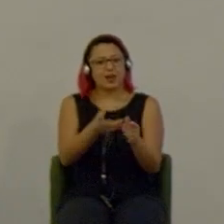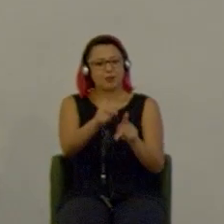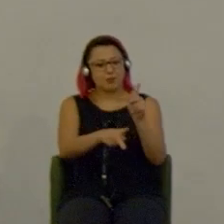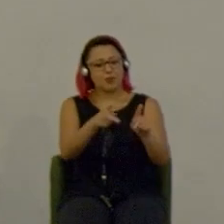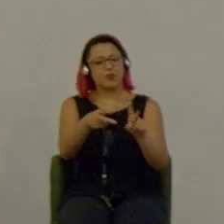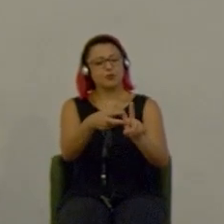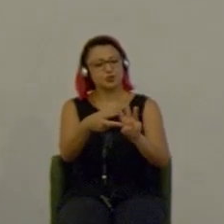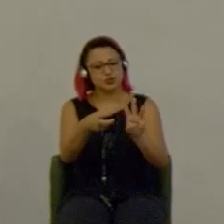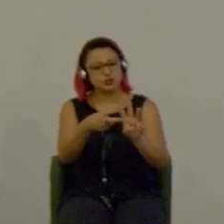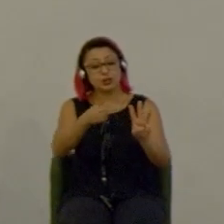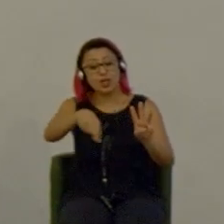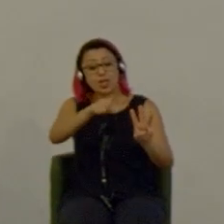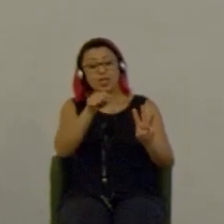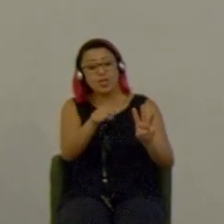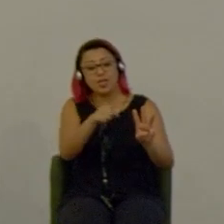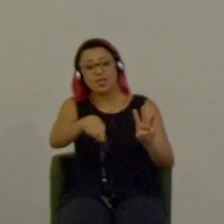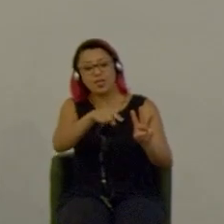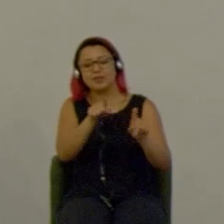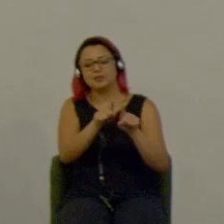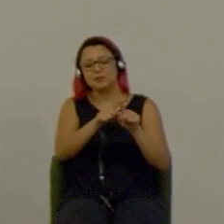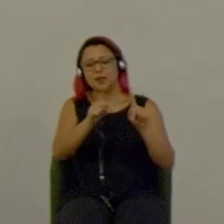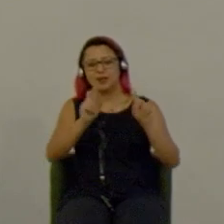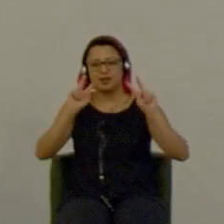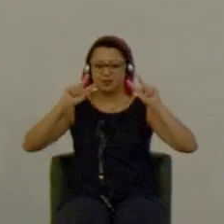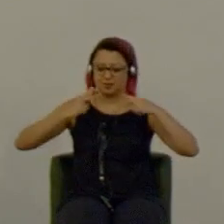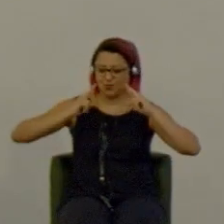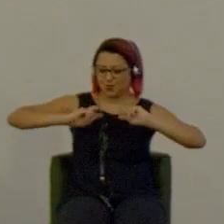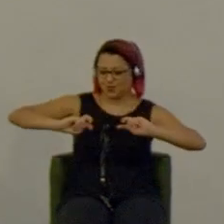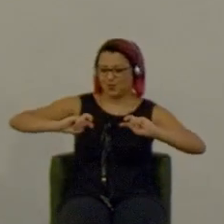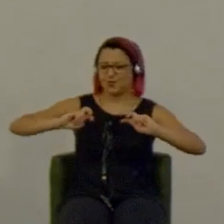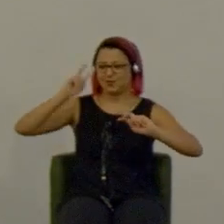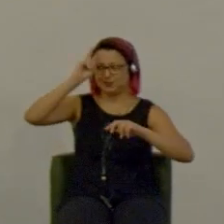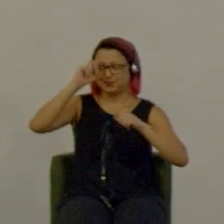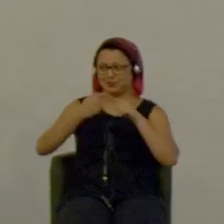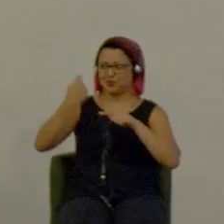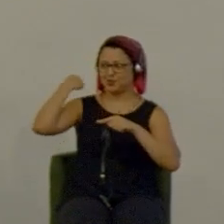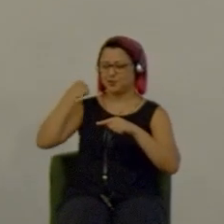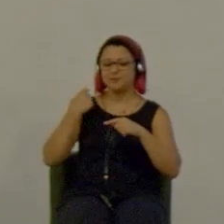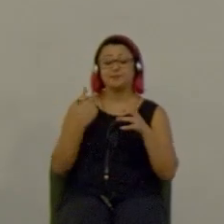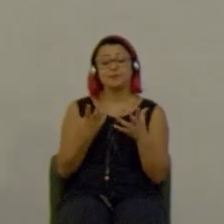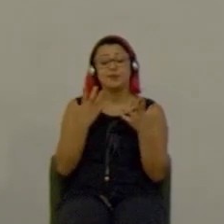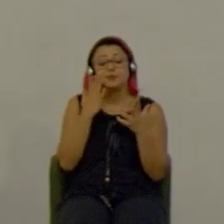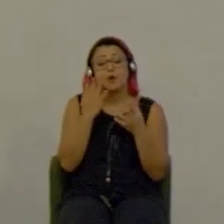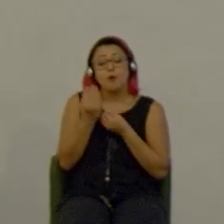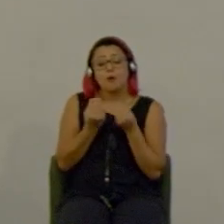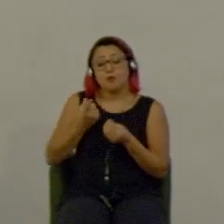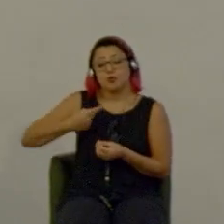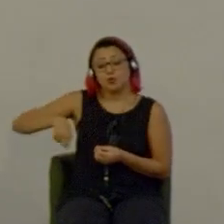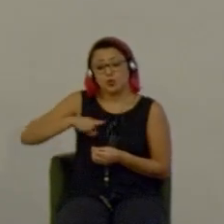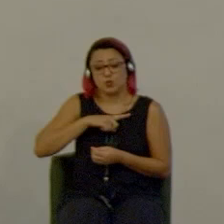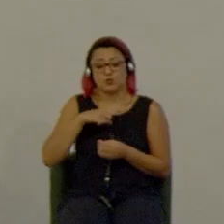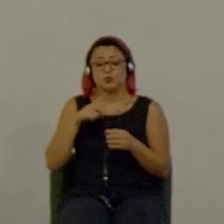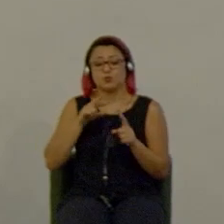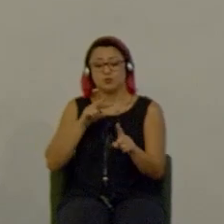l'histoire longue? Enfin, voilà, de quelle manière ça change vraiment notre regard historique et donc politique? Moi, c'est vraiment ta question, hein,